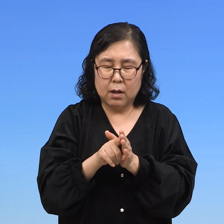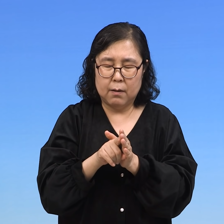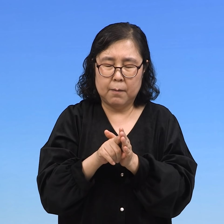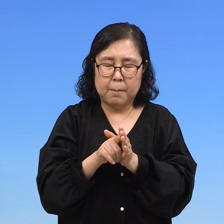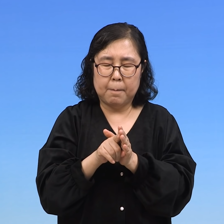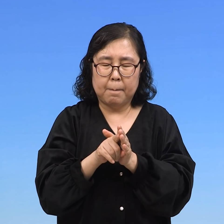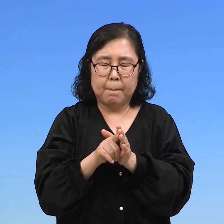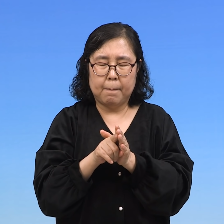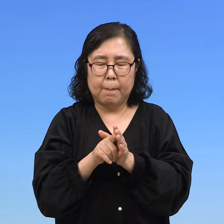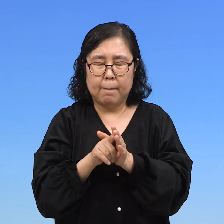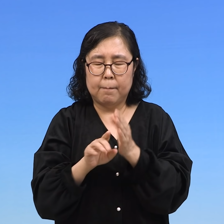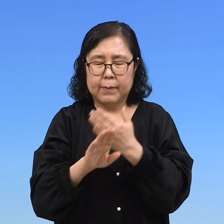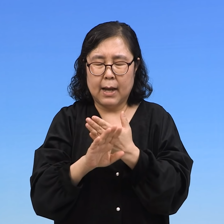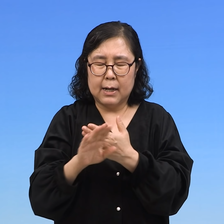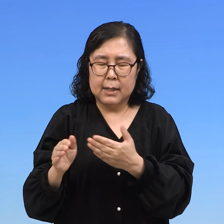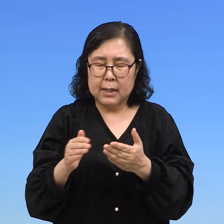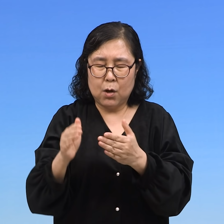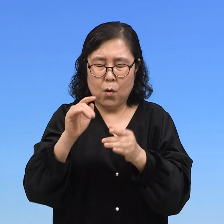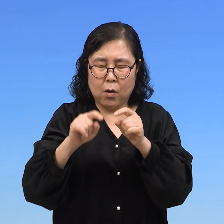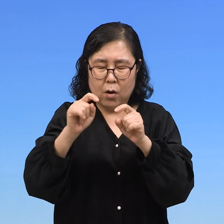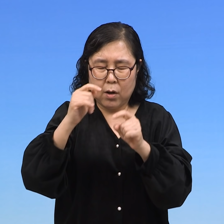아버지 다른 길로